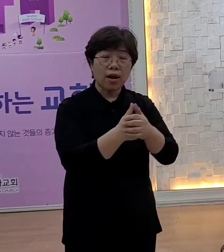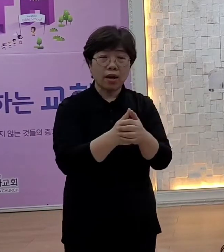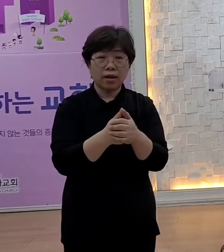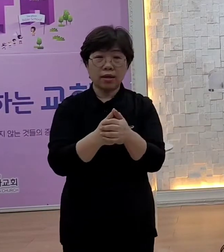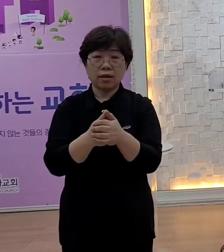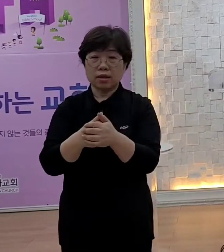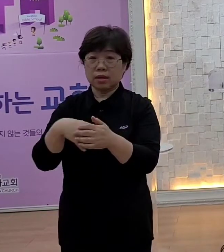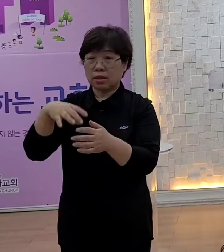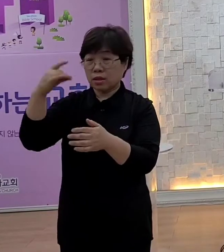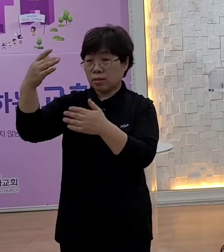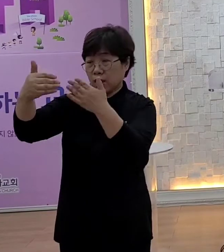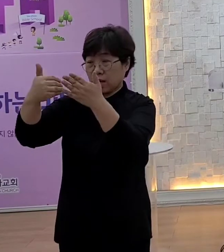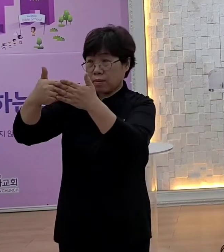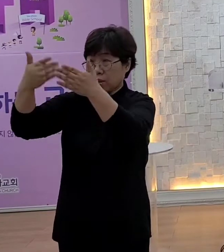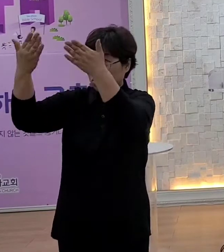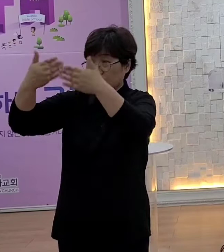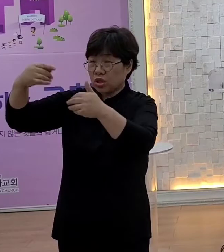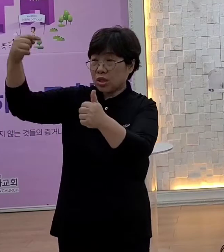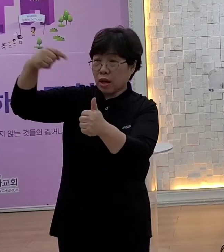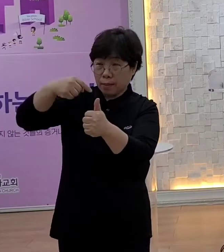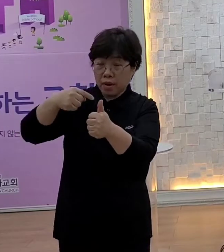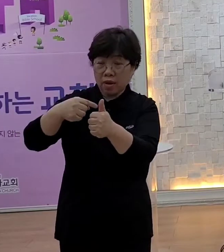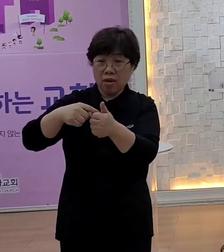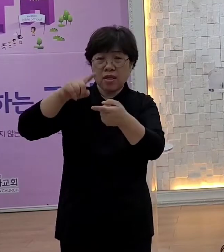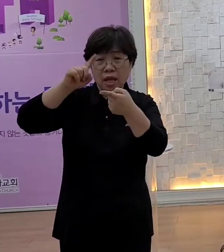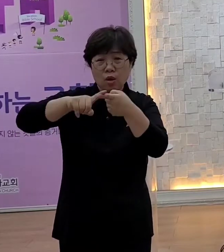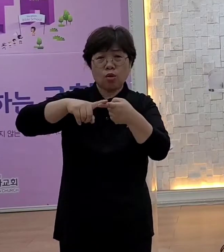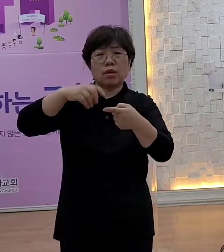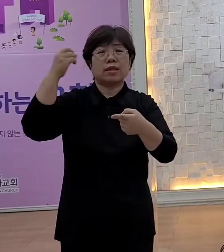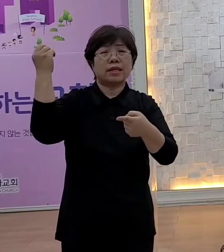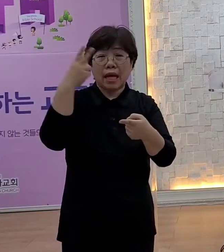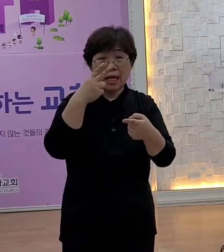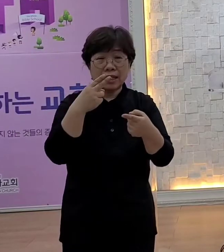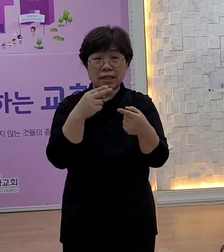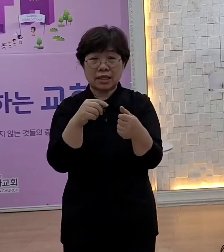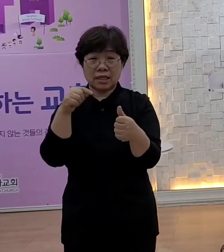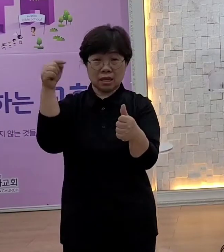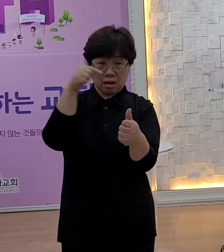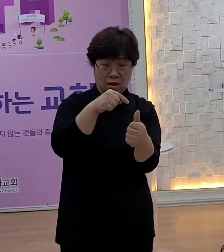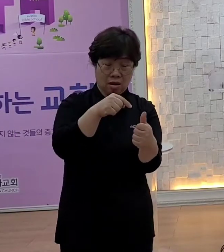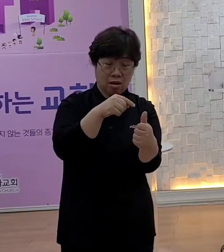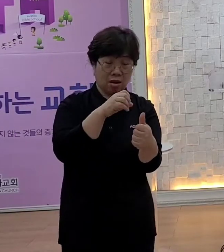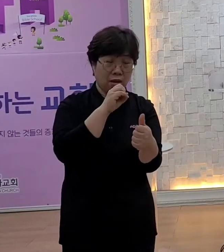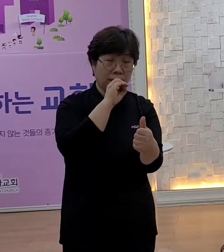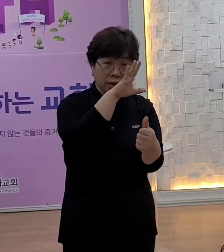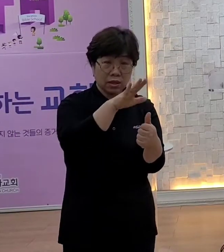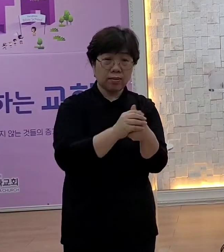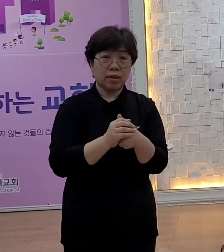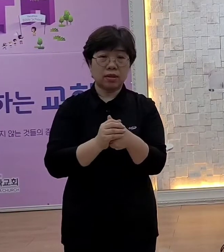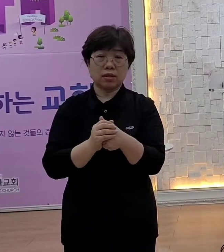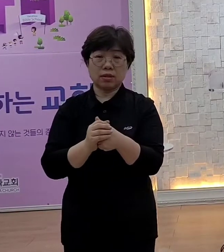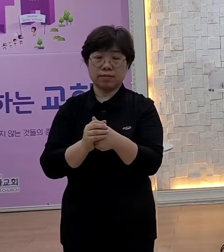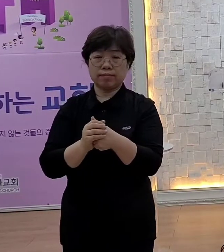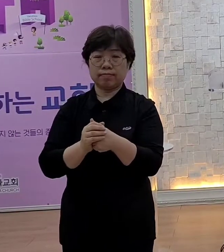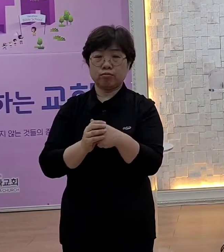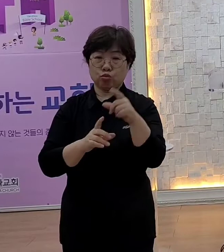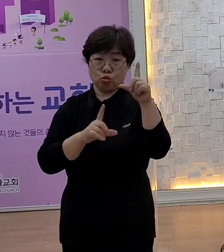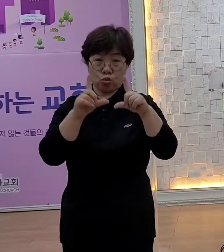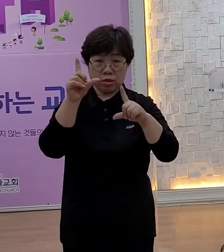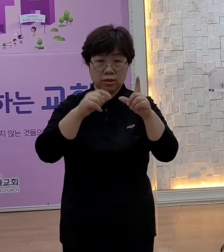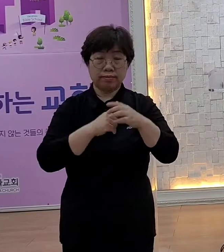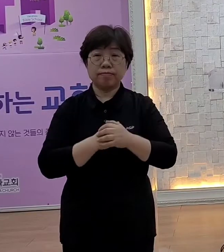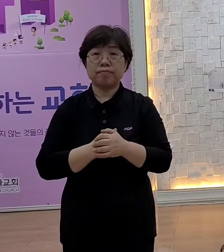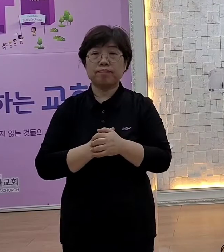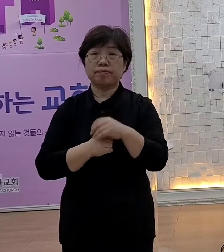그 사명을 반드시 하나님은 이 요나에게 다시 하도록 오늘 만드시고 계신 것을 보게 됩니다.